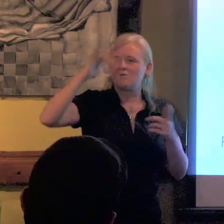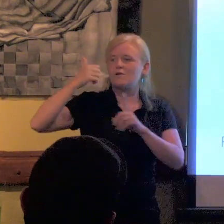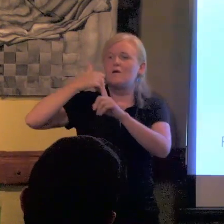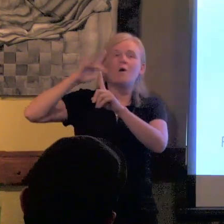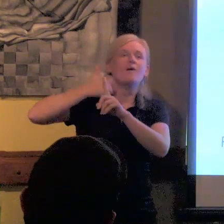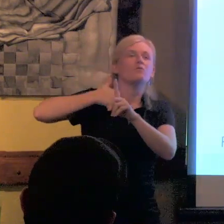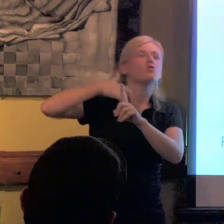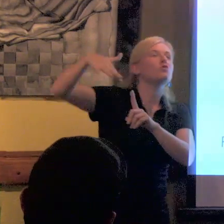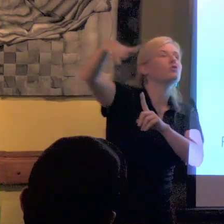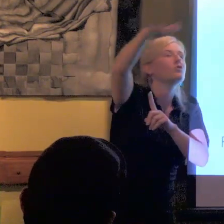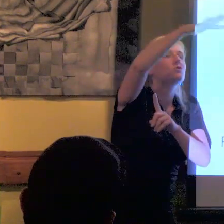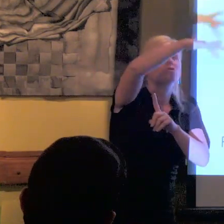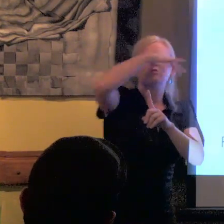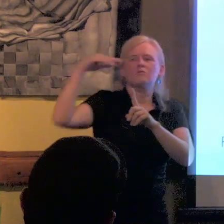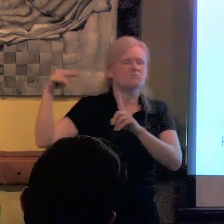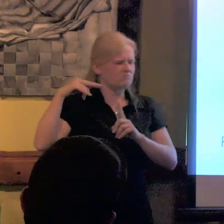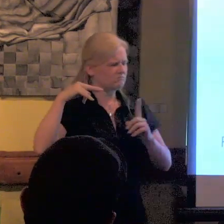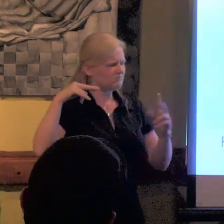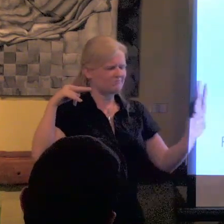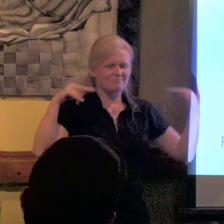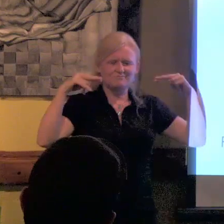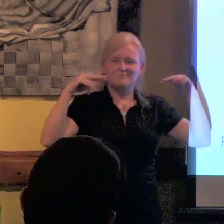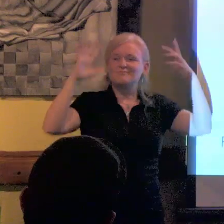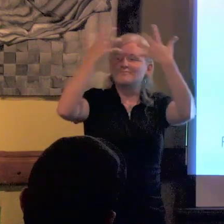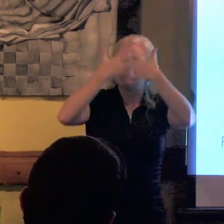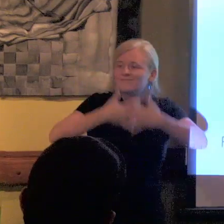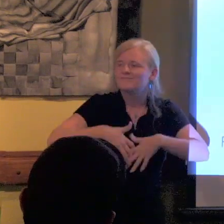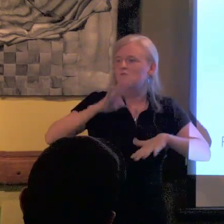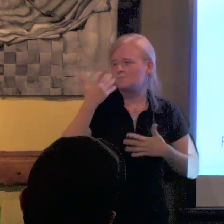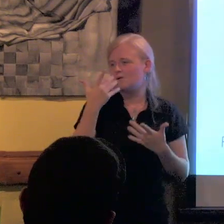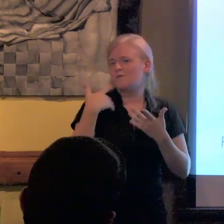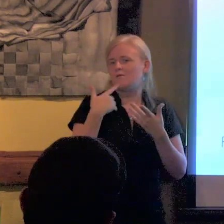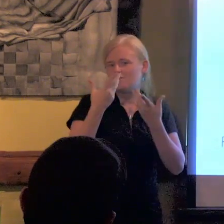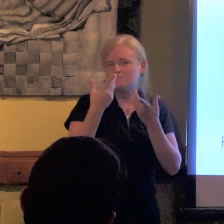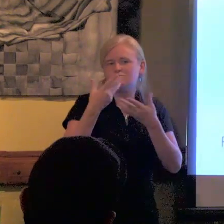soit poser une question pendant un cours. Parce que justement, pour la majorité,